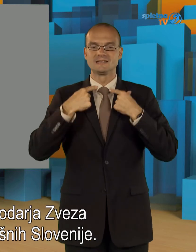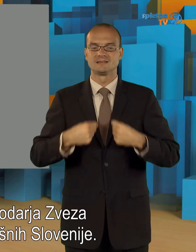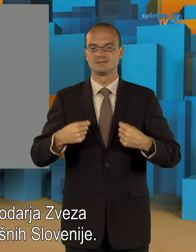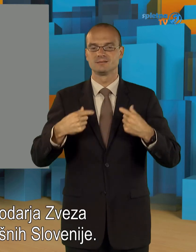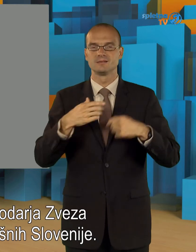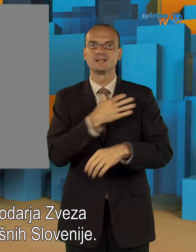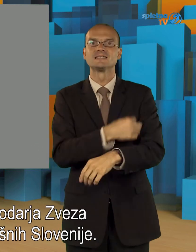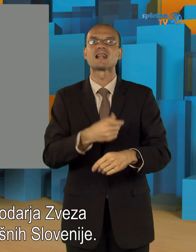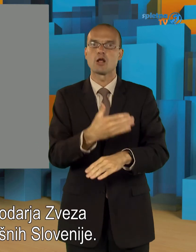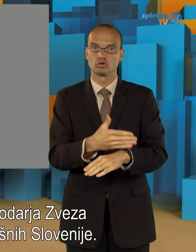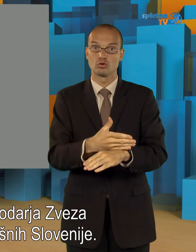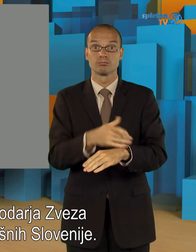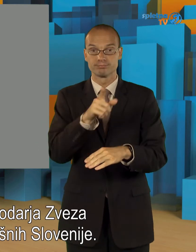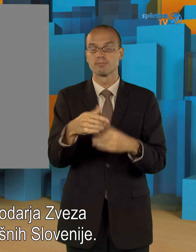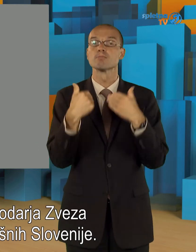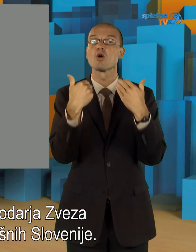in naglušnih Slovenije.